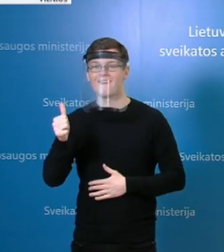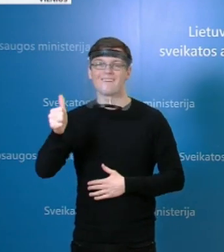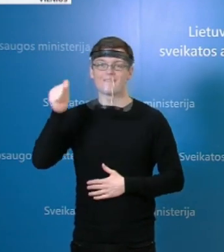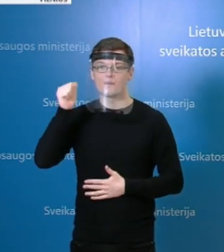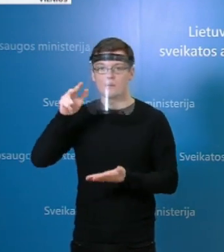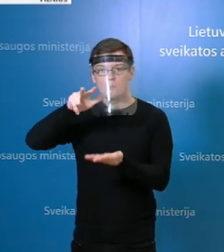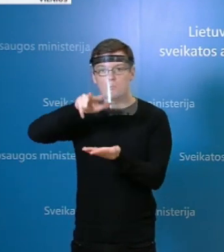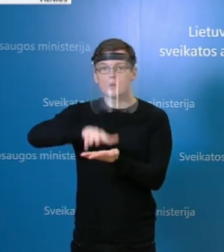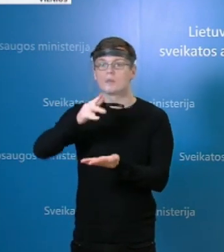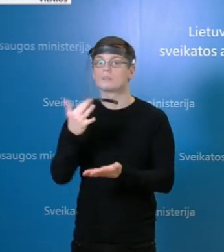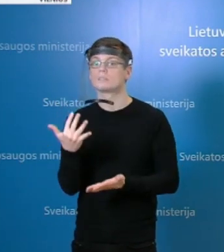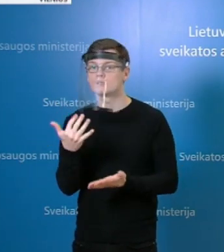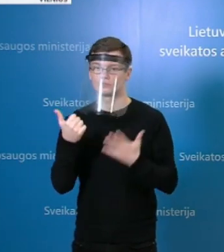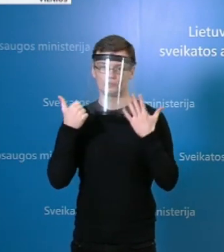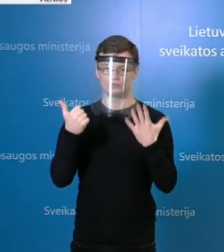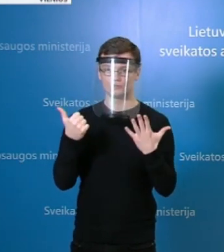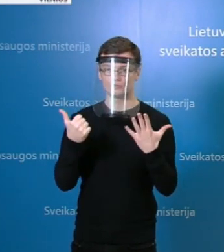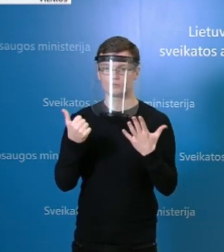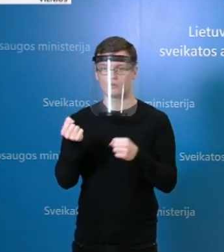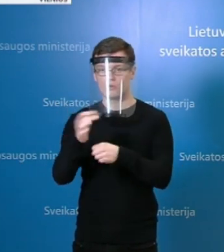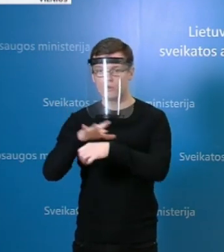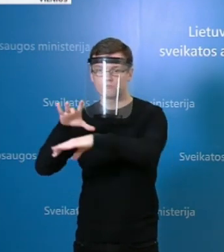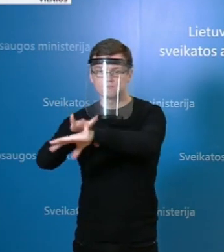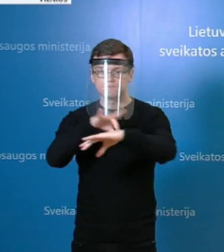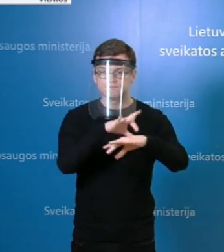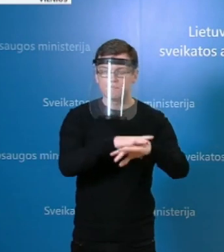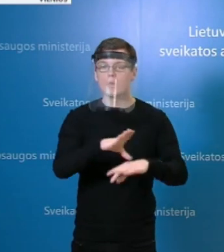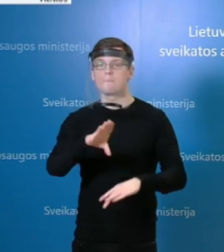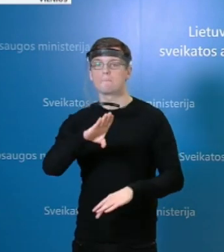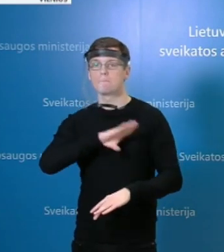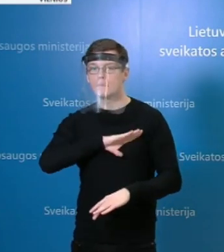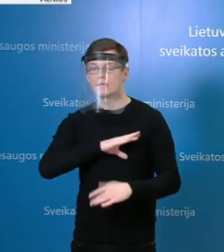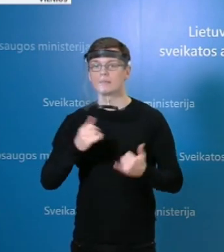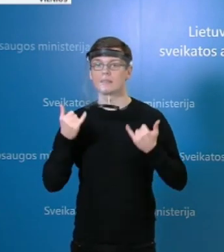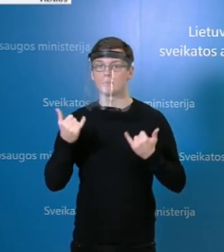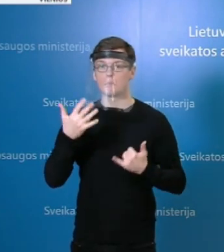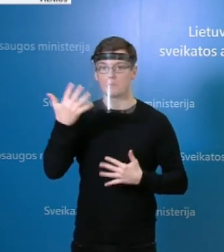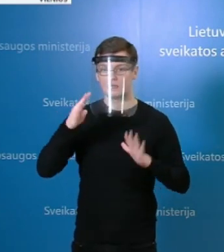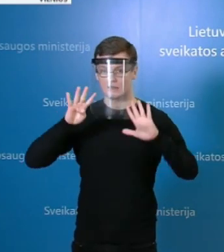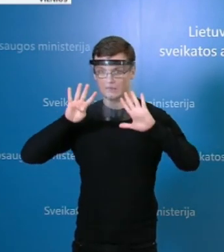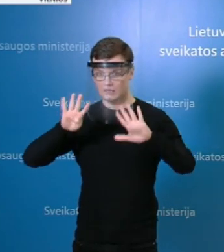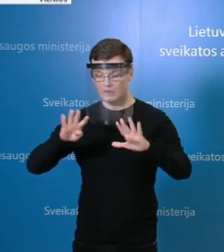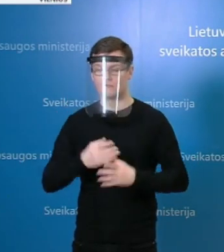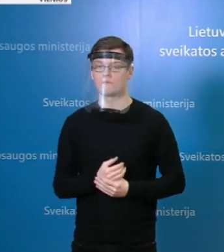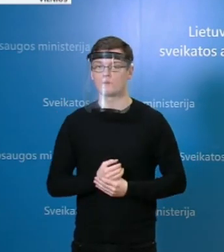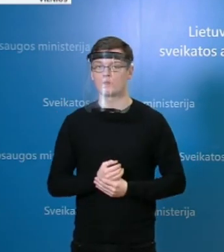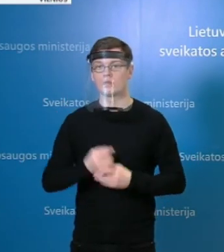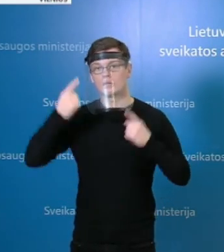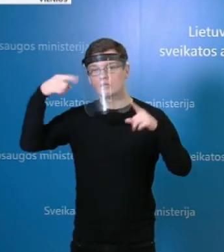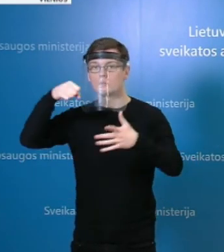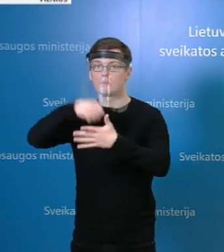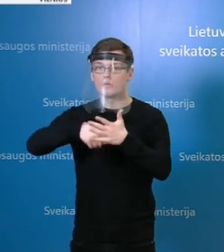patvirtinta naujų ligos atvejų 6, mirusių nuo koronaviruso skaičius yra 59, mirė dėl kitų priežasčių